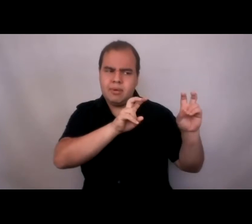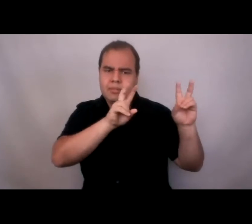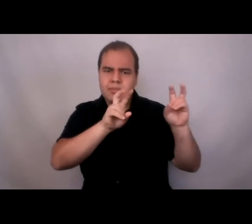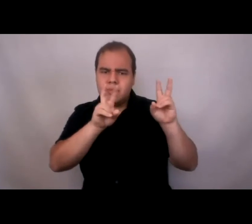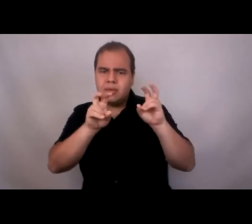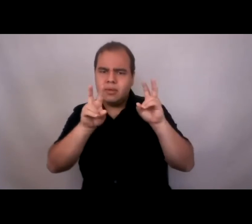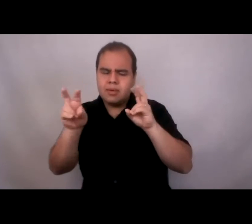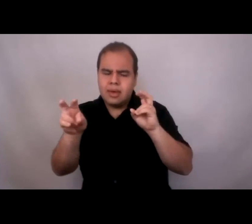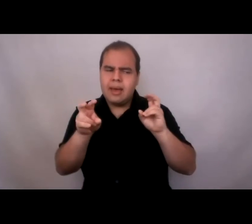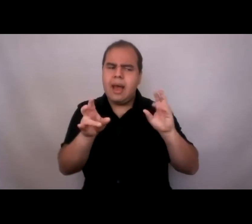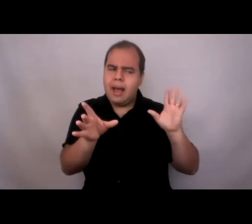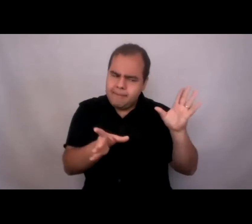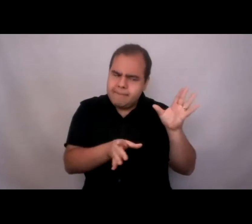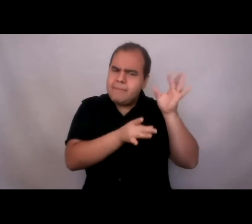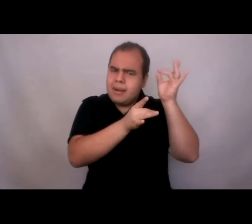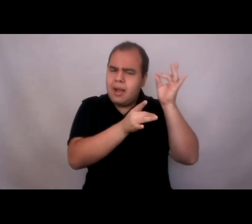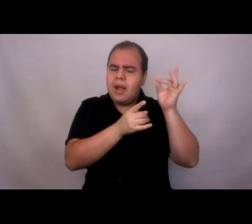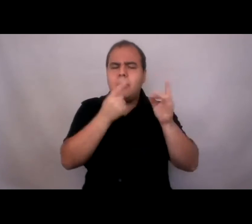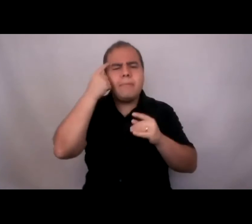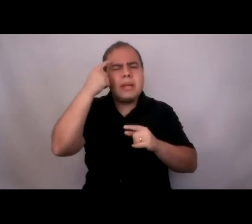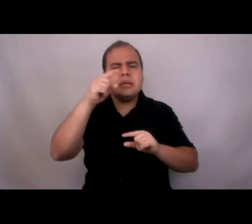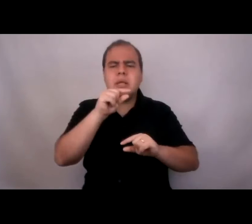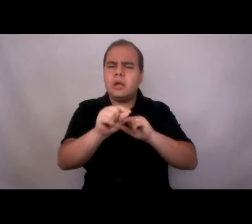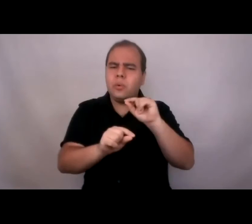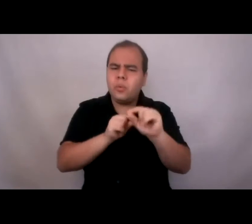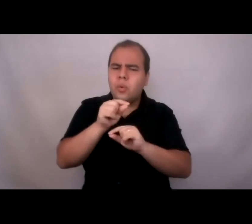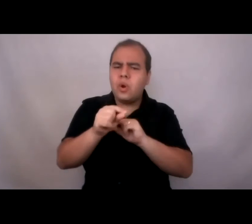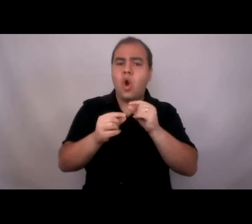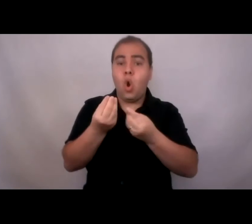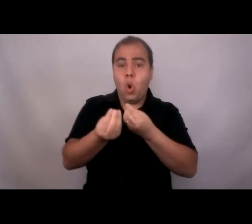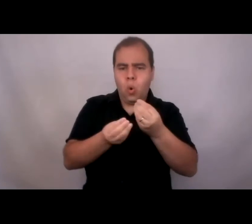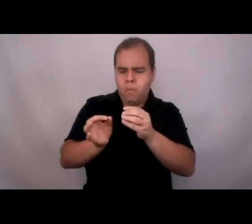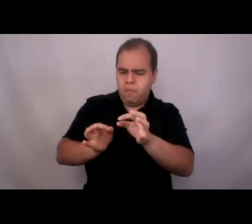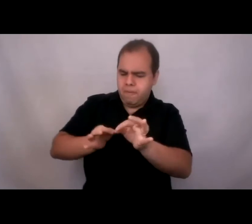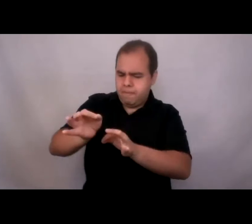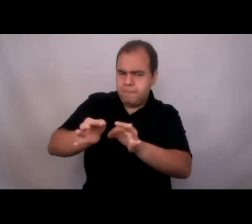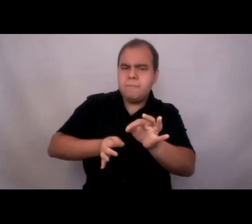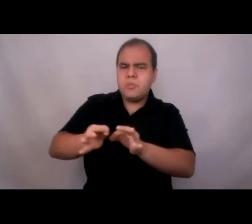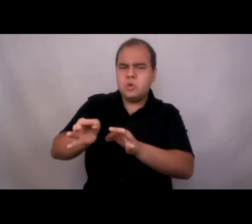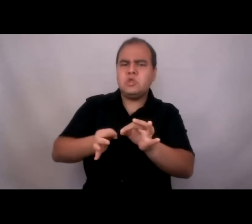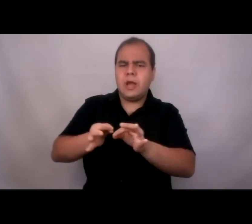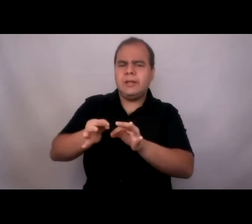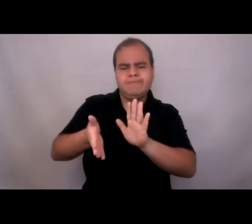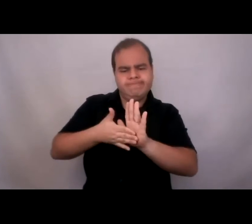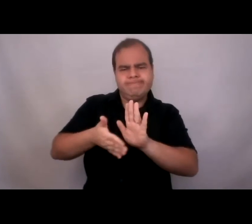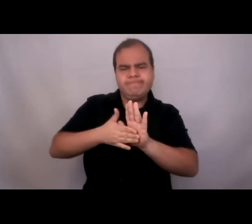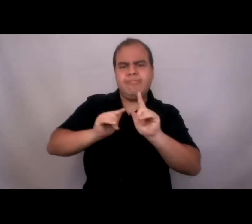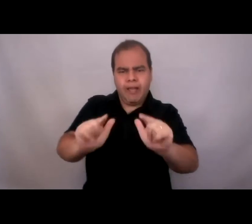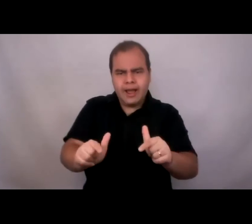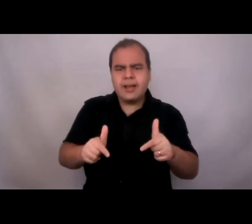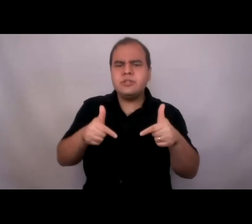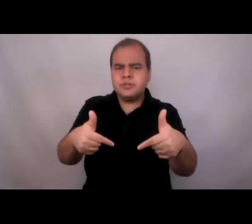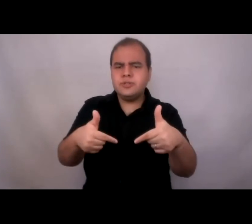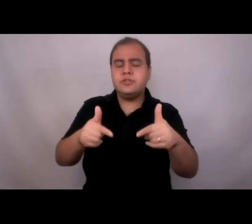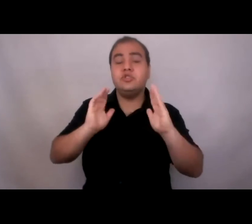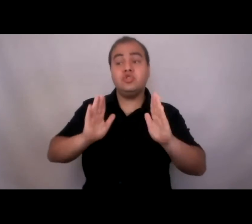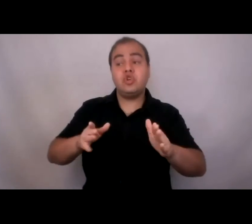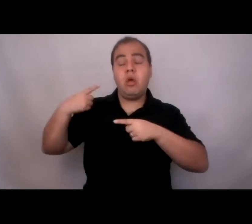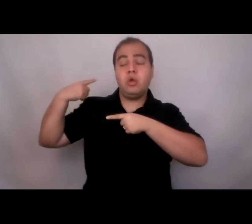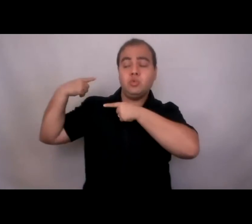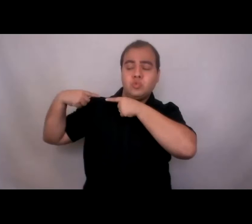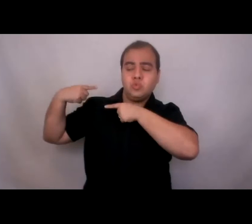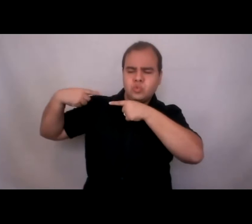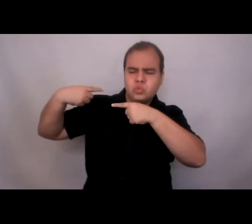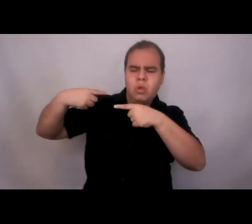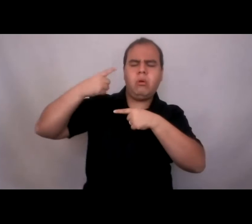mais pensando em como implementar alguns dos elementos que a gente trouxe ontem nas discussões de jardins de